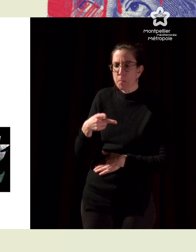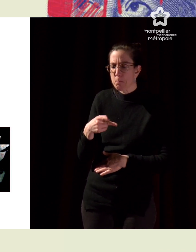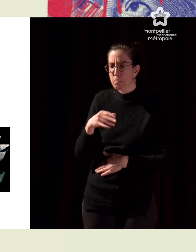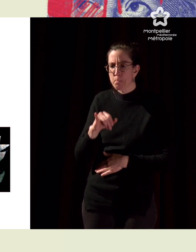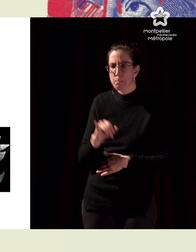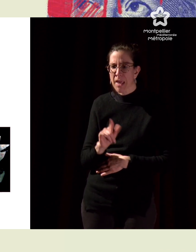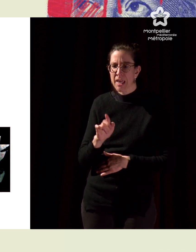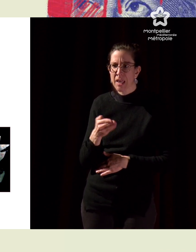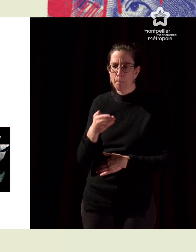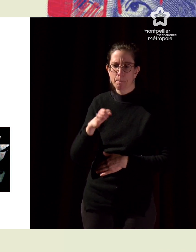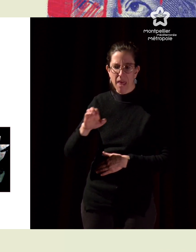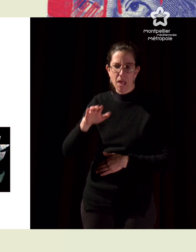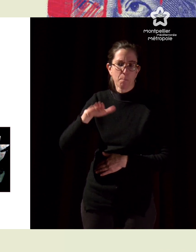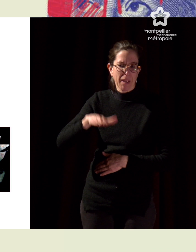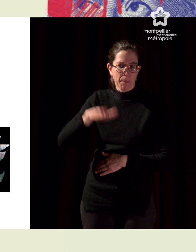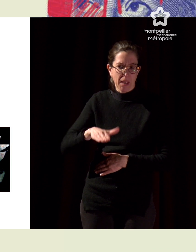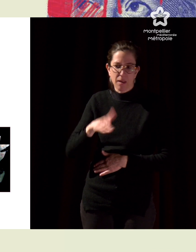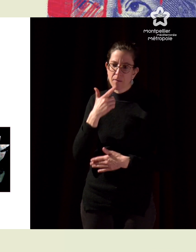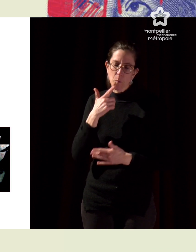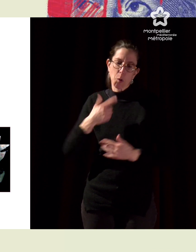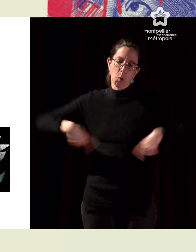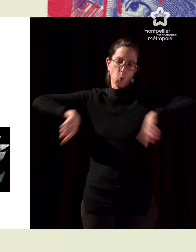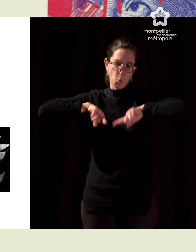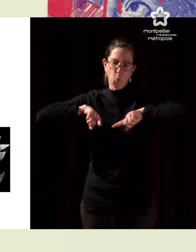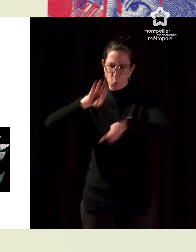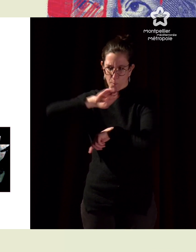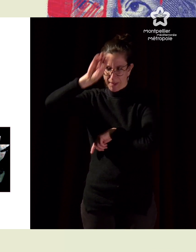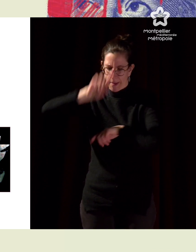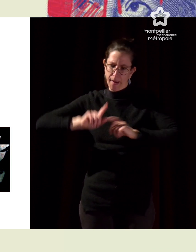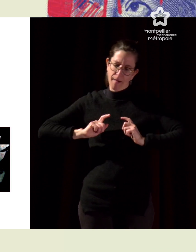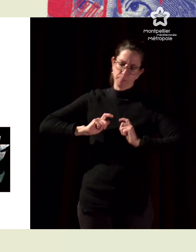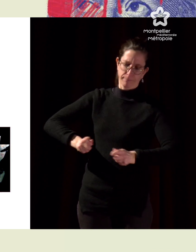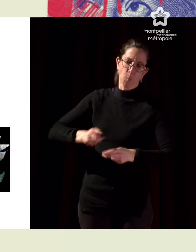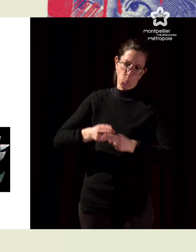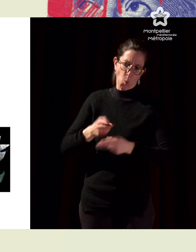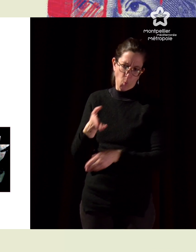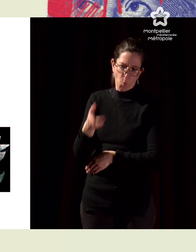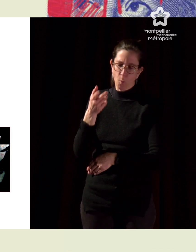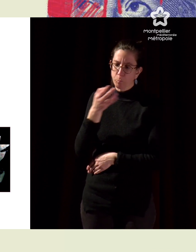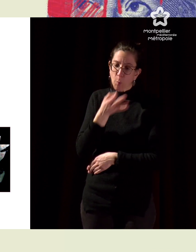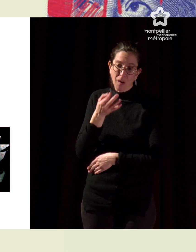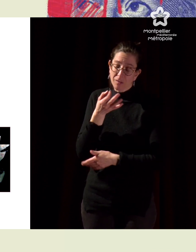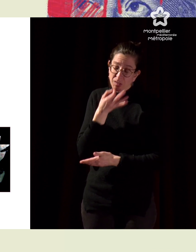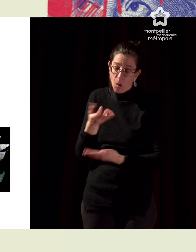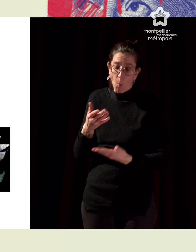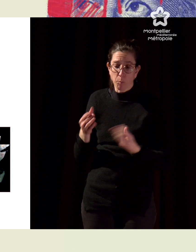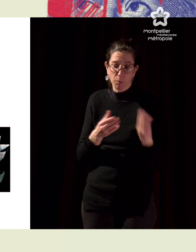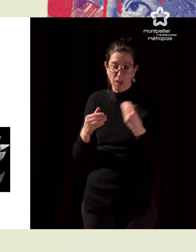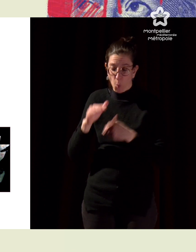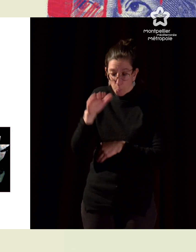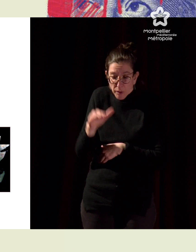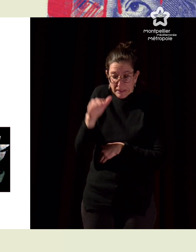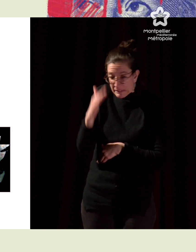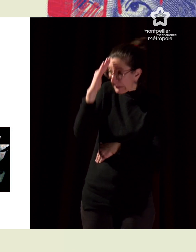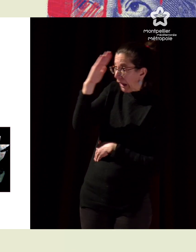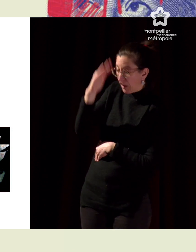pygmée n'est pas un terme endogène, c'est un terme donné par les Européens à différentes populations de petite taille qui vivent en